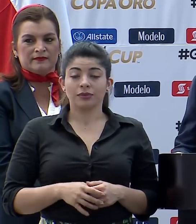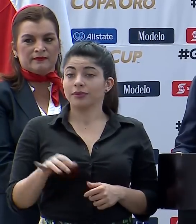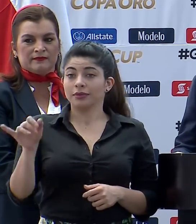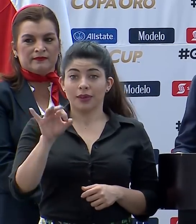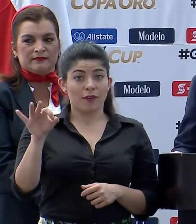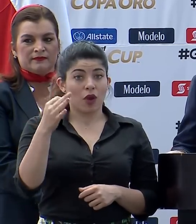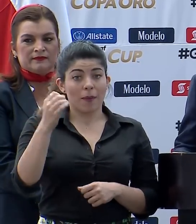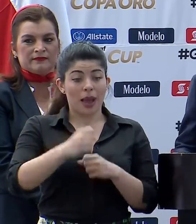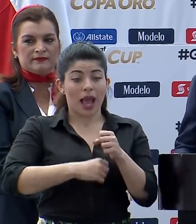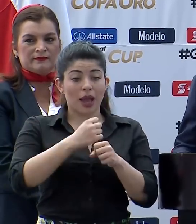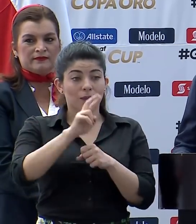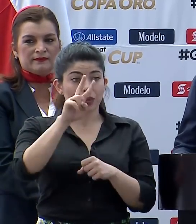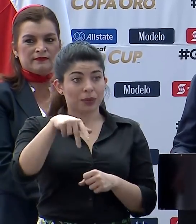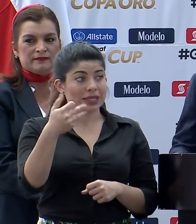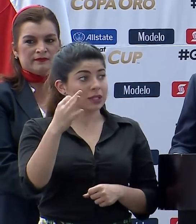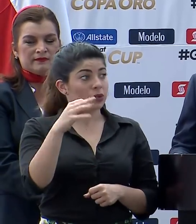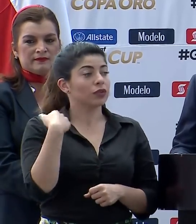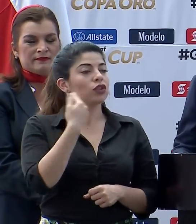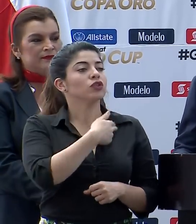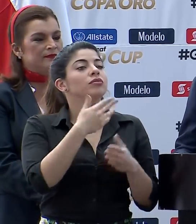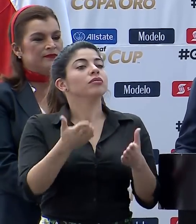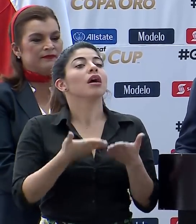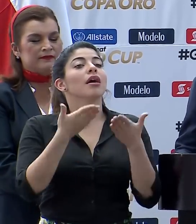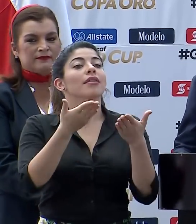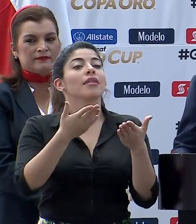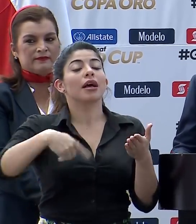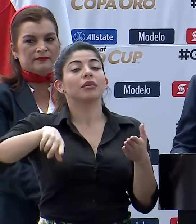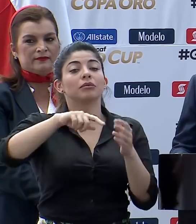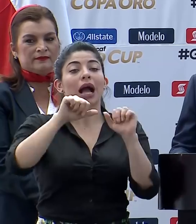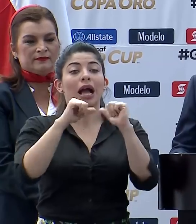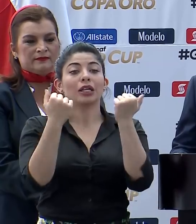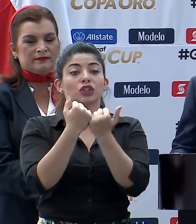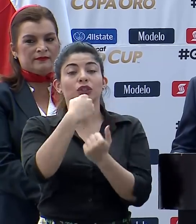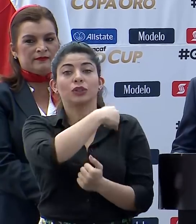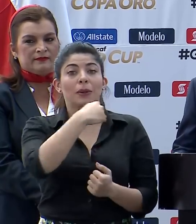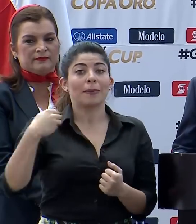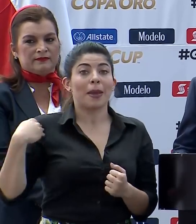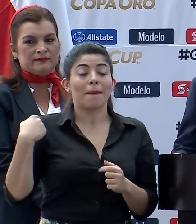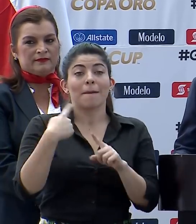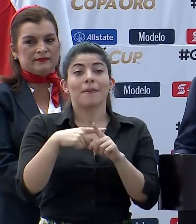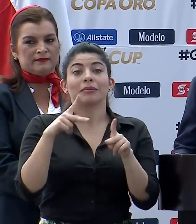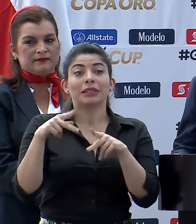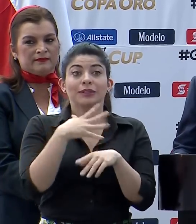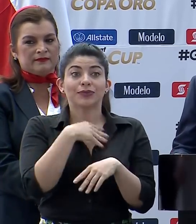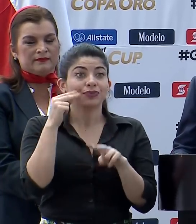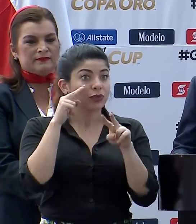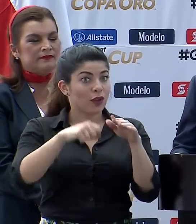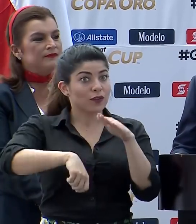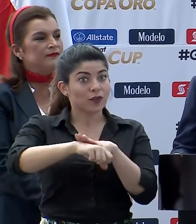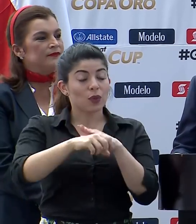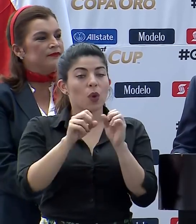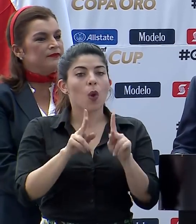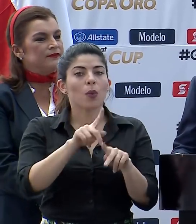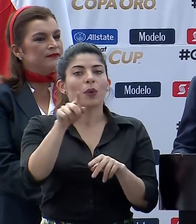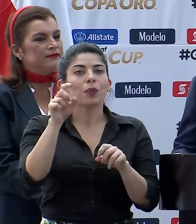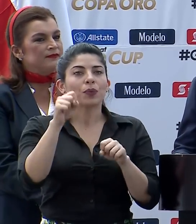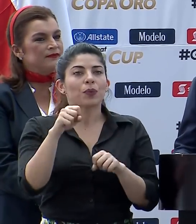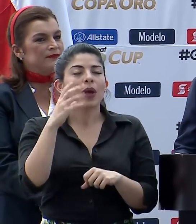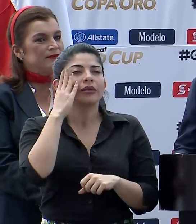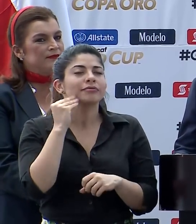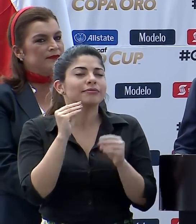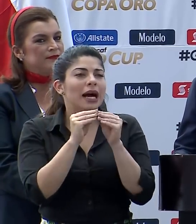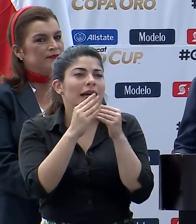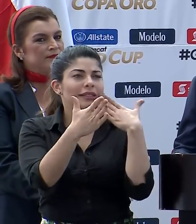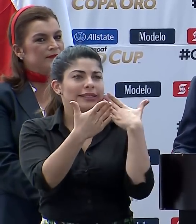Asimismo, en el 2019 estamos brindándole a nuestras asociaciones miembros y a los aficionados la oportunidad de experimentar mucho más de